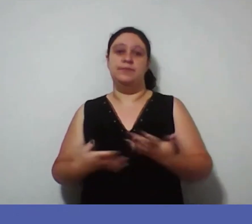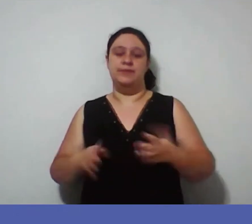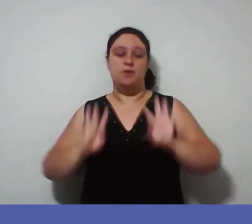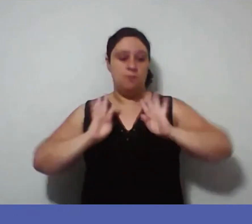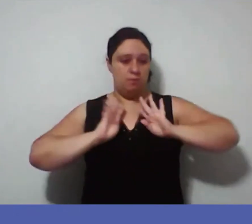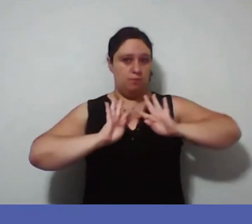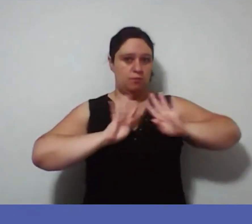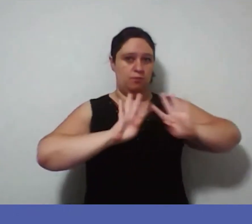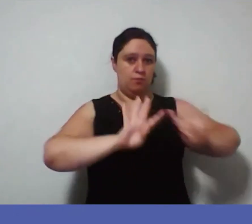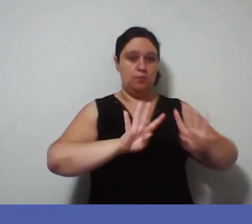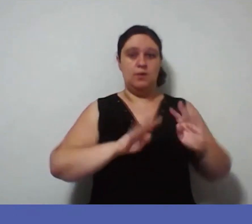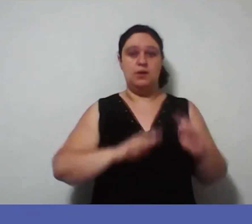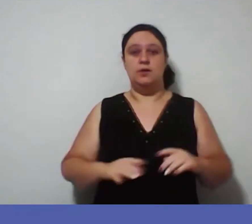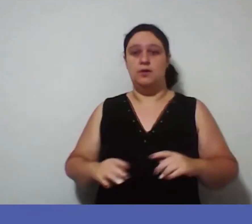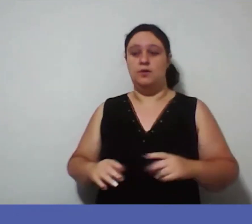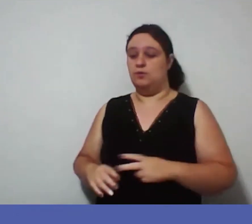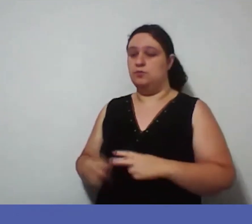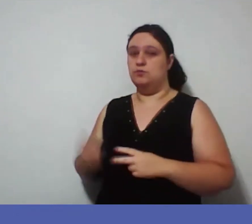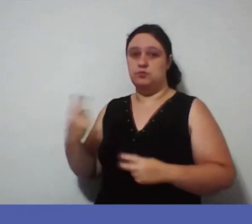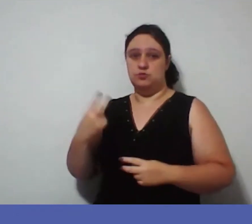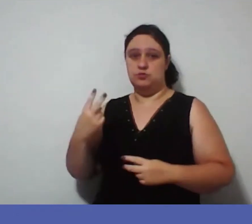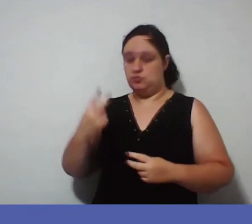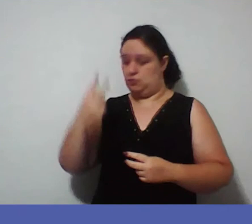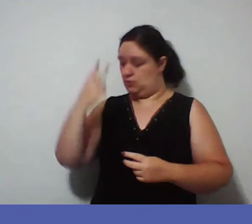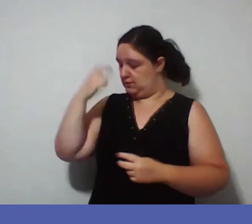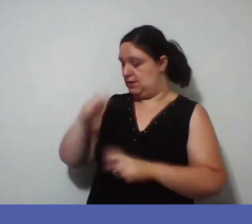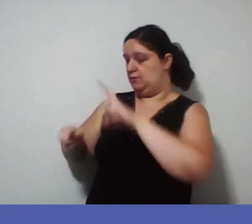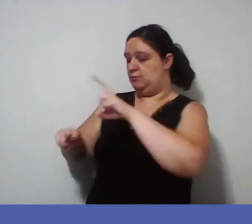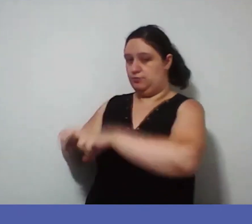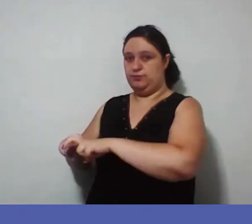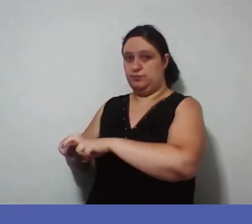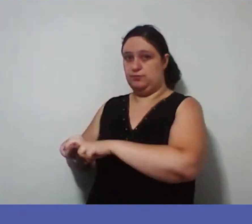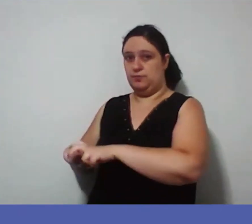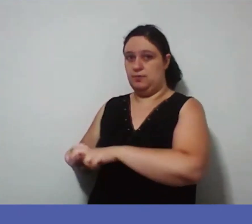repreendia e eles gritavam cada vez mais, irmãos.